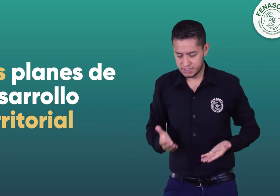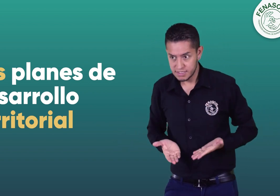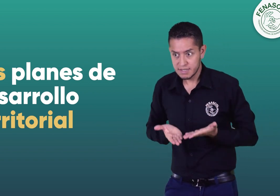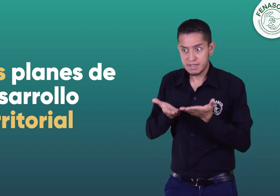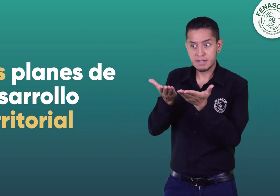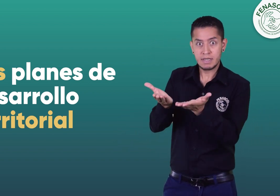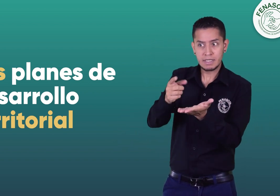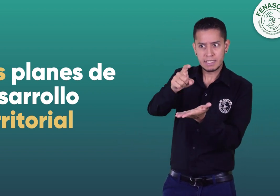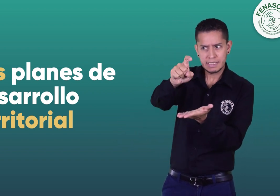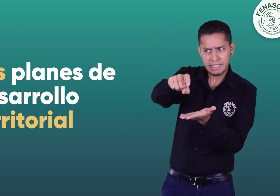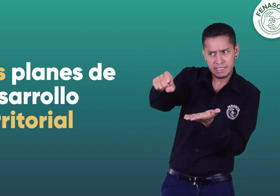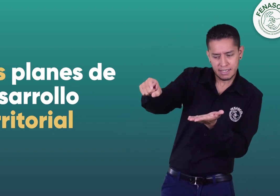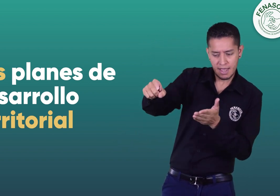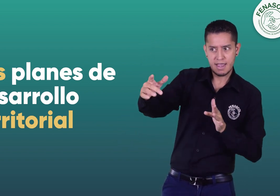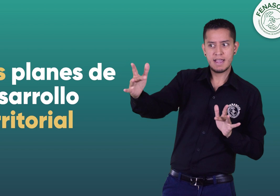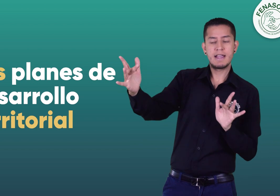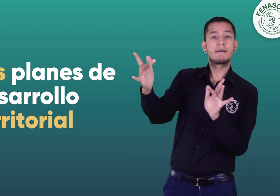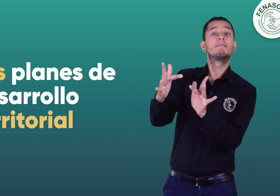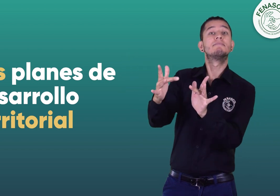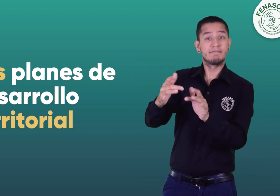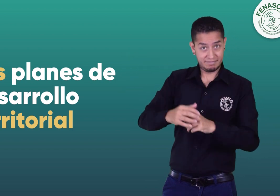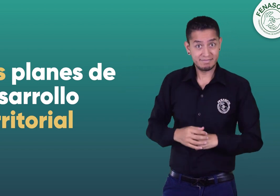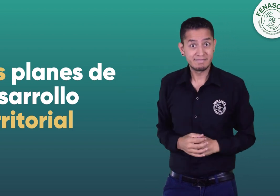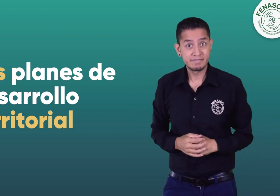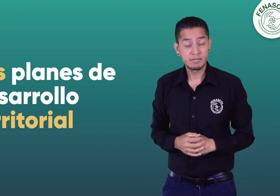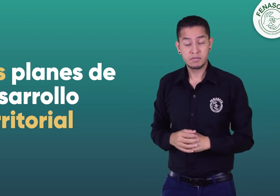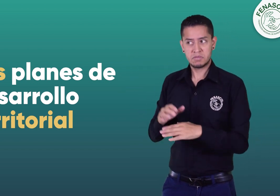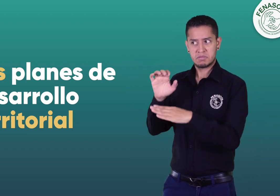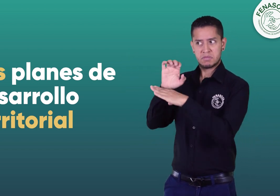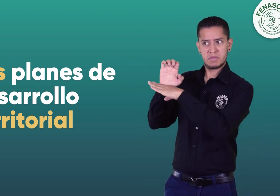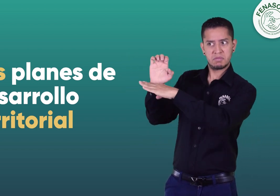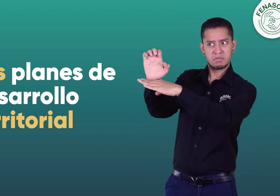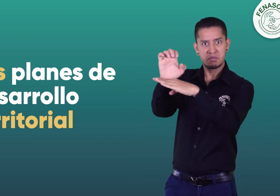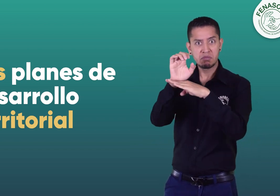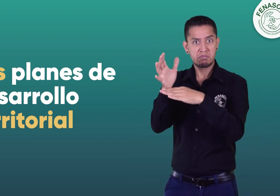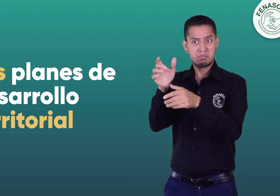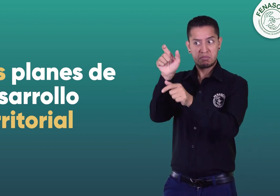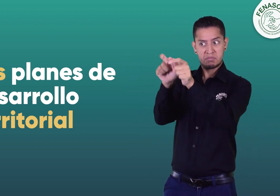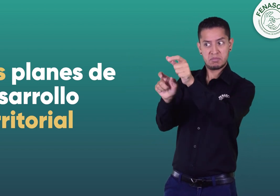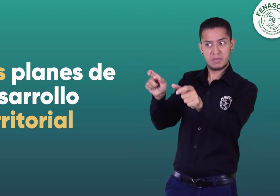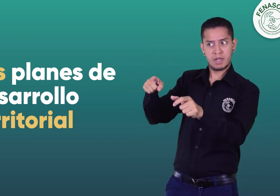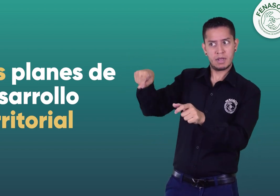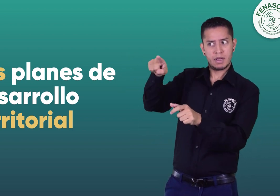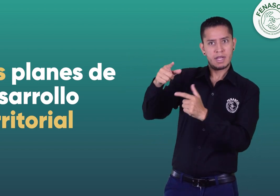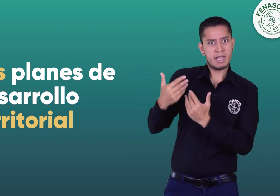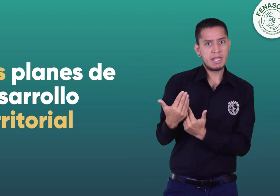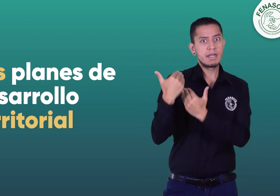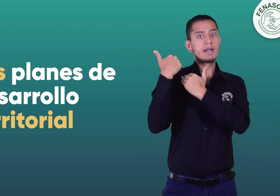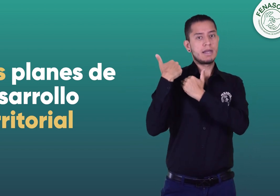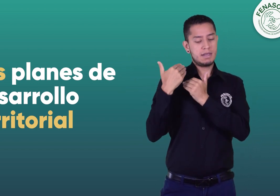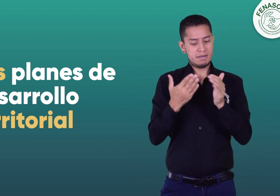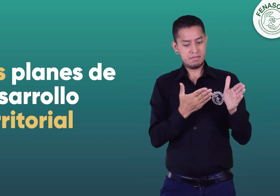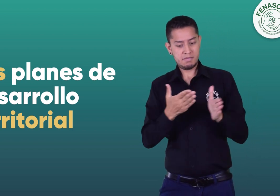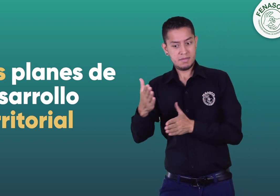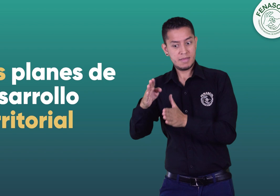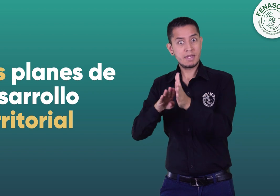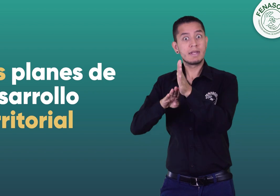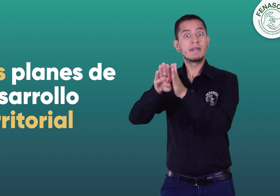las necesidades de sus territorios. Pensando en compartir información con las personas y entidades